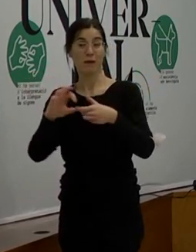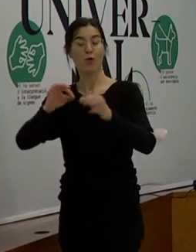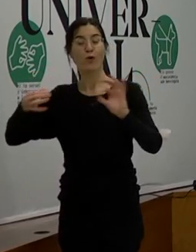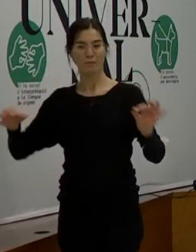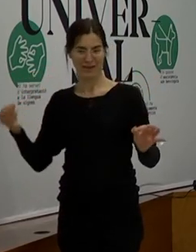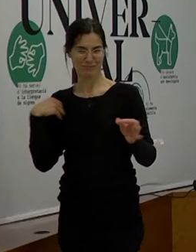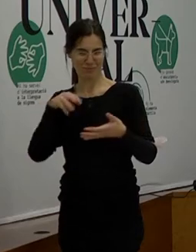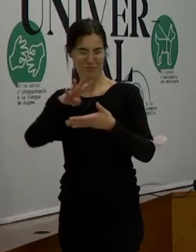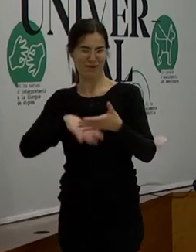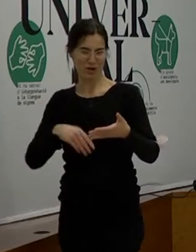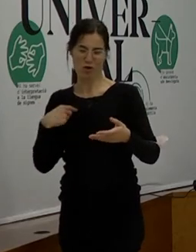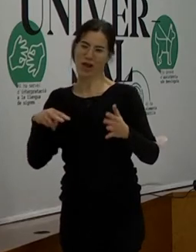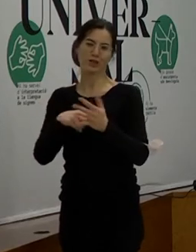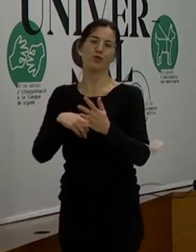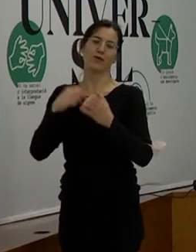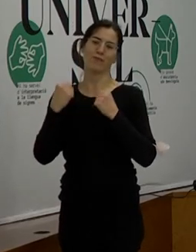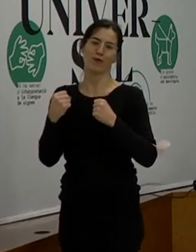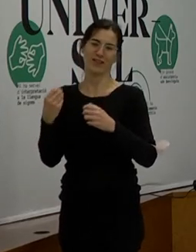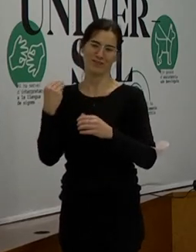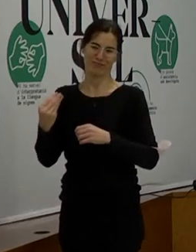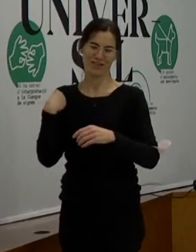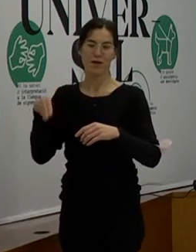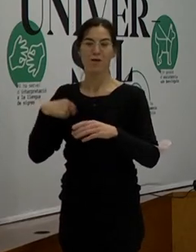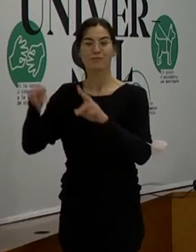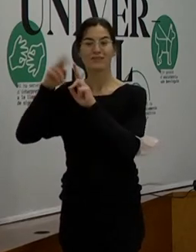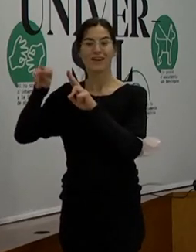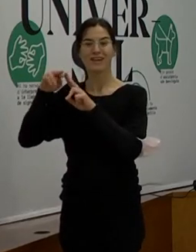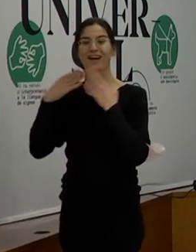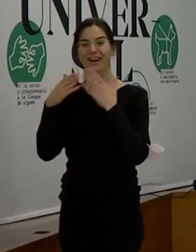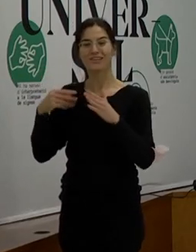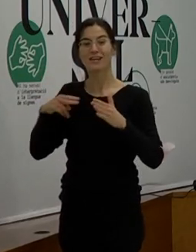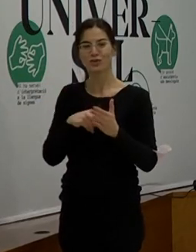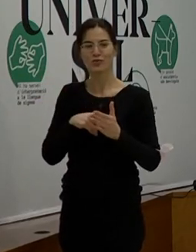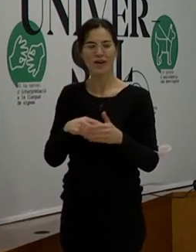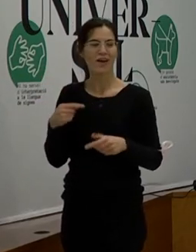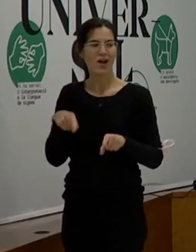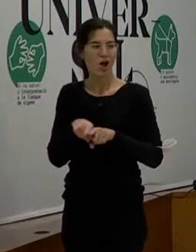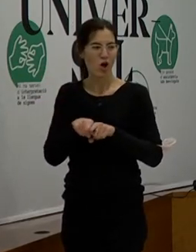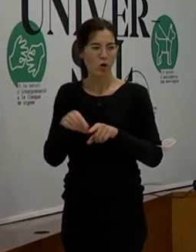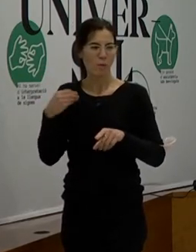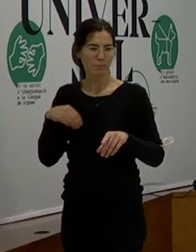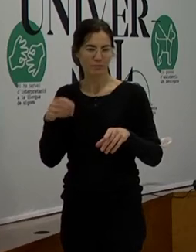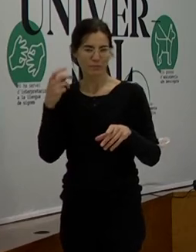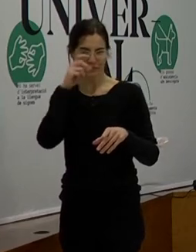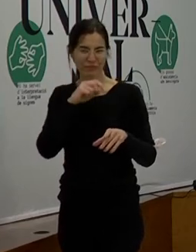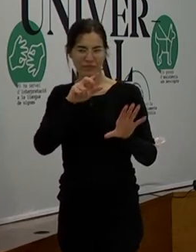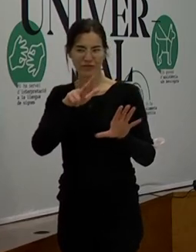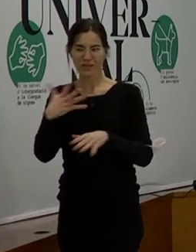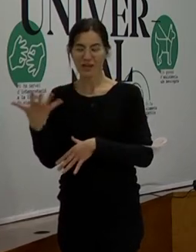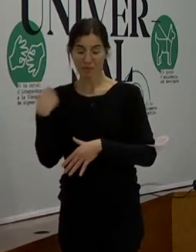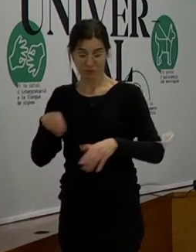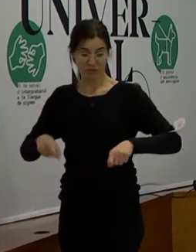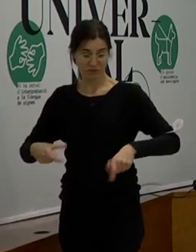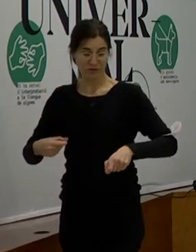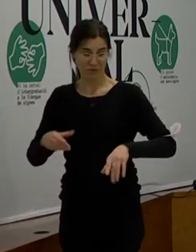entrar d'enxufe a la Generalitat, perquè clar, jo vaig entrar de delineant l'any 85 en caia de